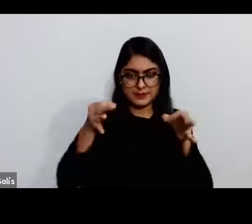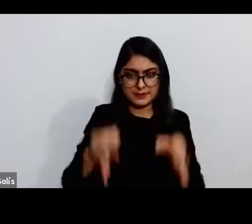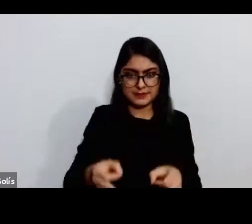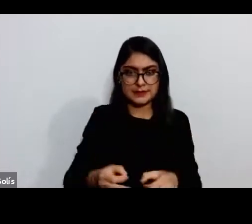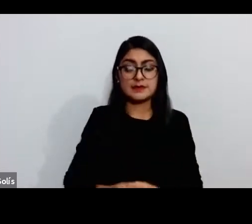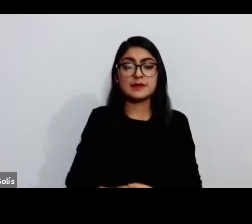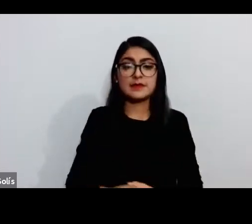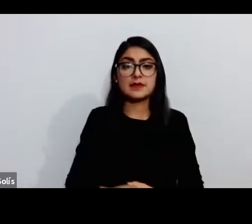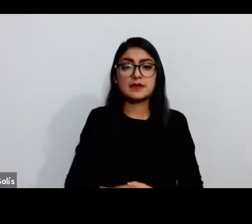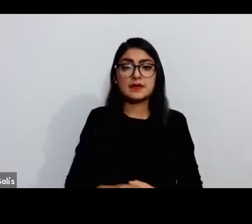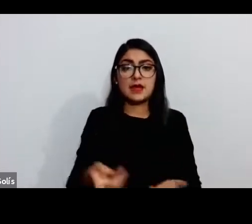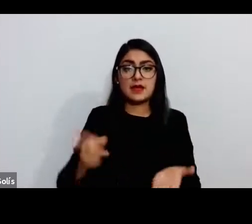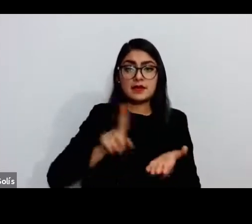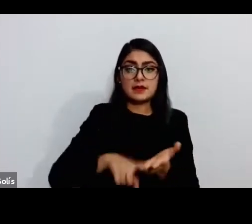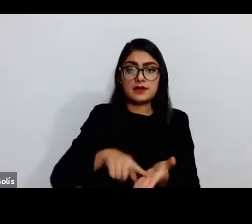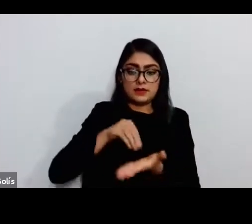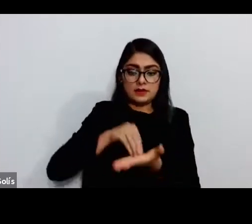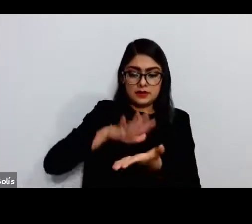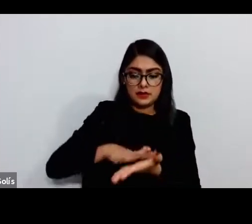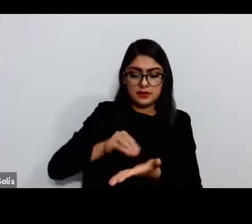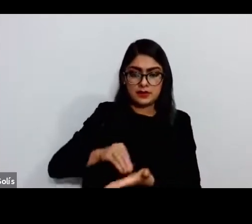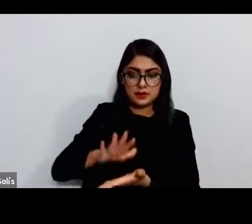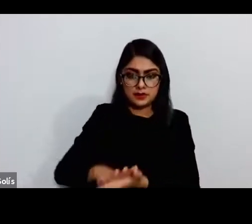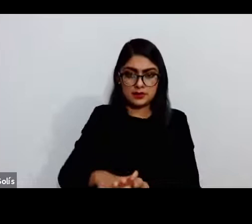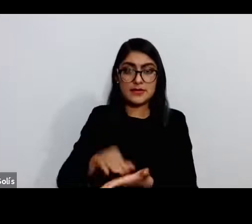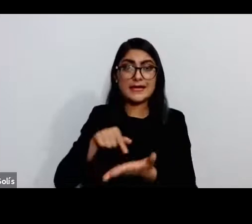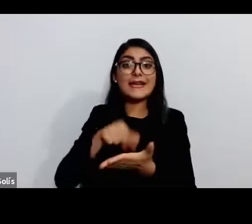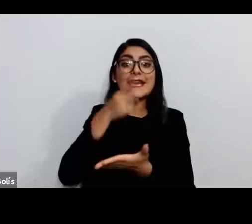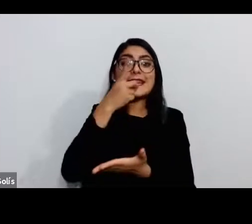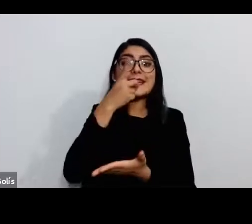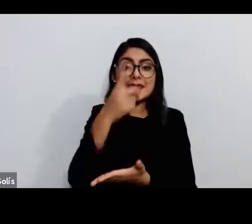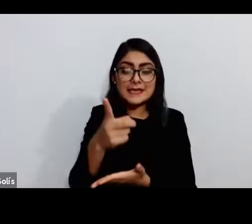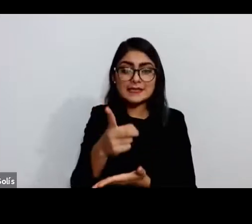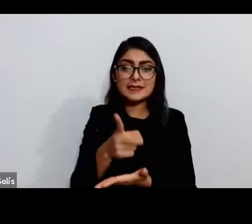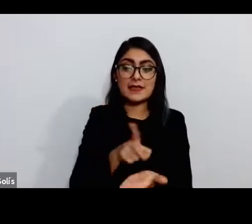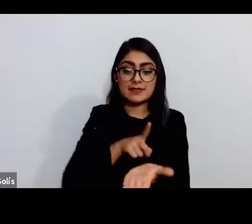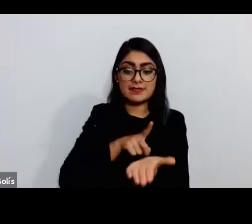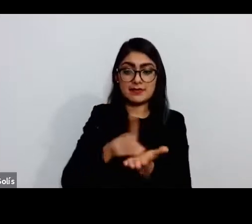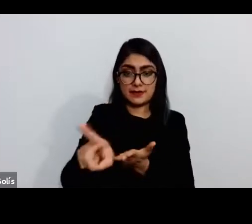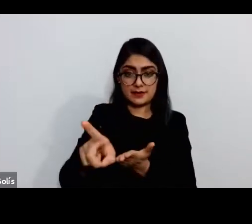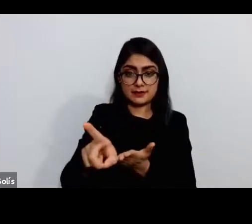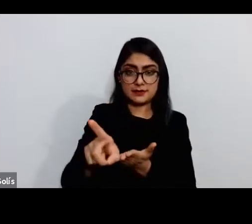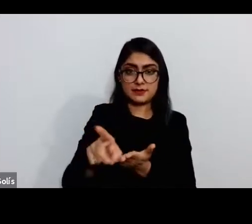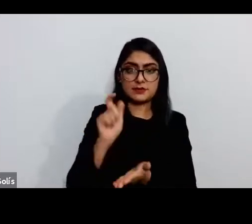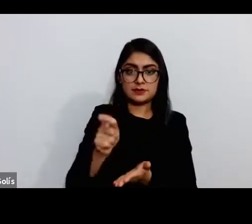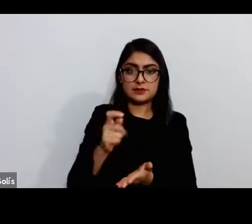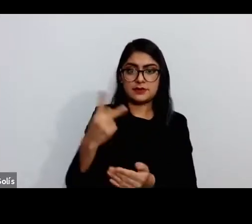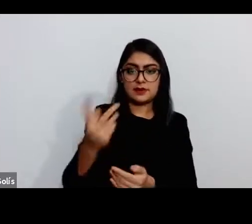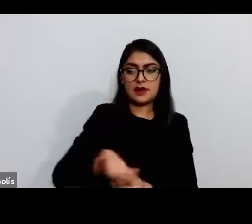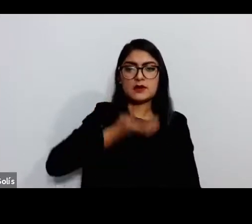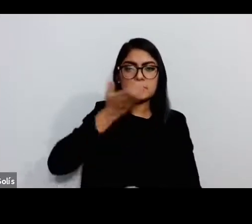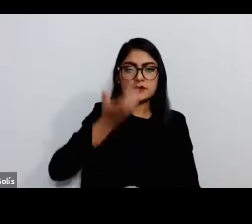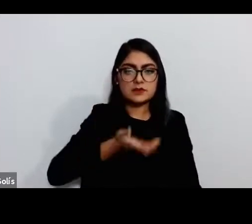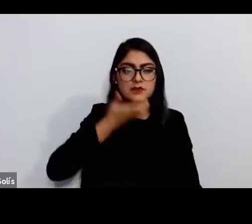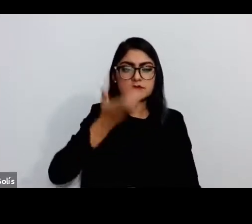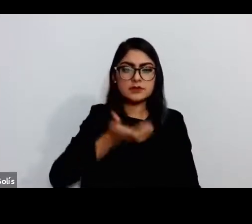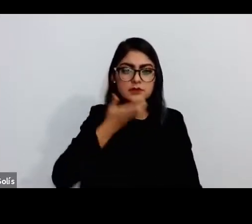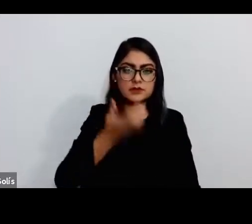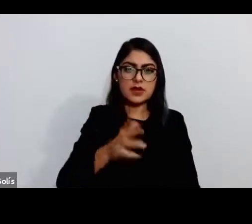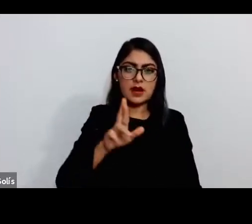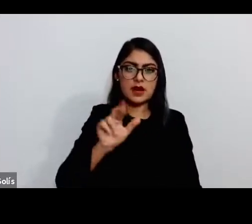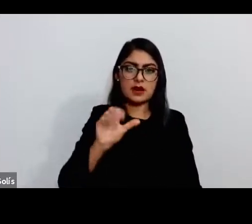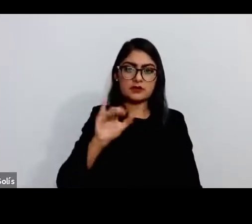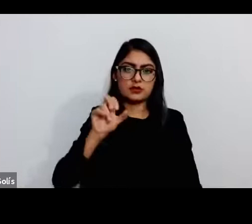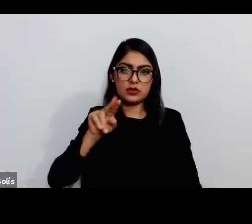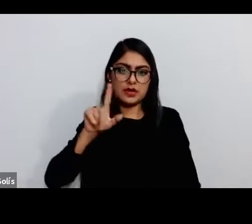los refieren en las declaraciones, son derechos que abrevan de la tradición racionalista, de la ilustración, del progreso